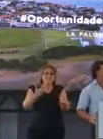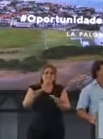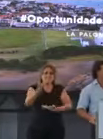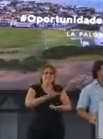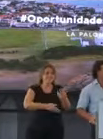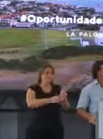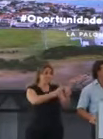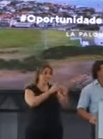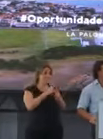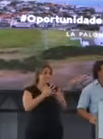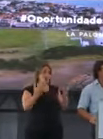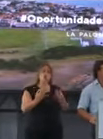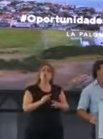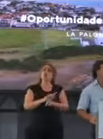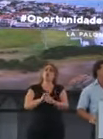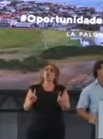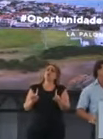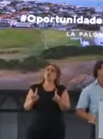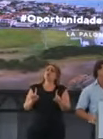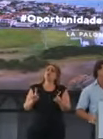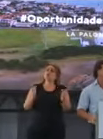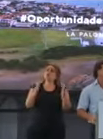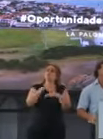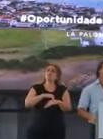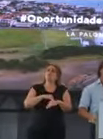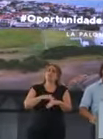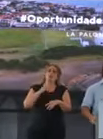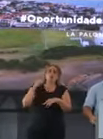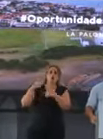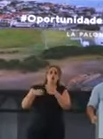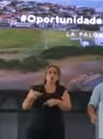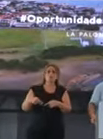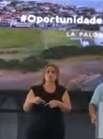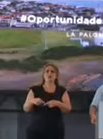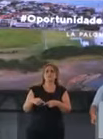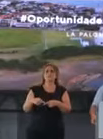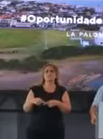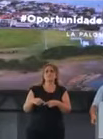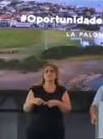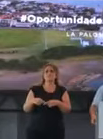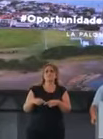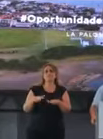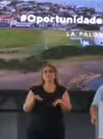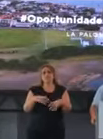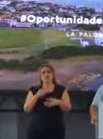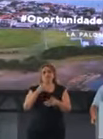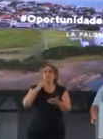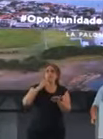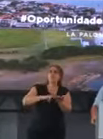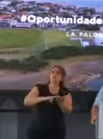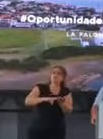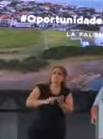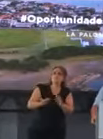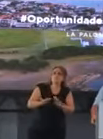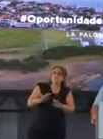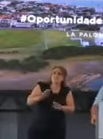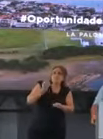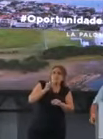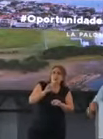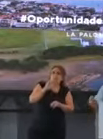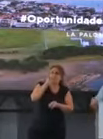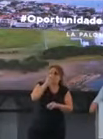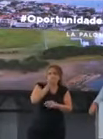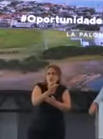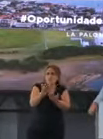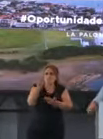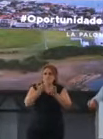y ella lo decía, de que no se puede seguir volcando la carga en los bolsillos de los uruguayos.